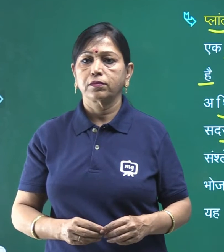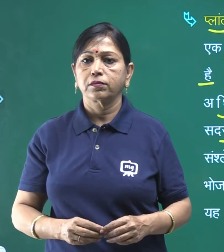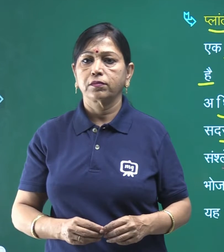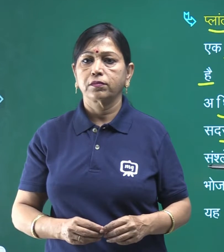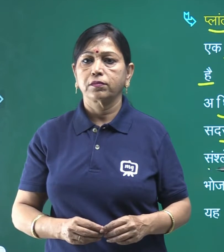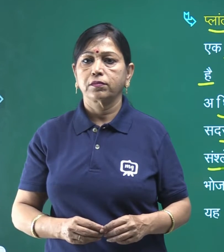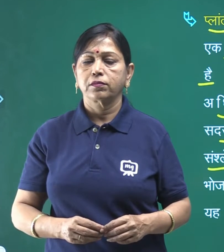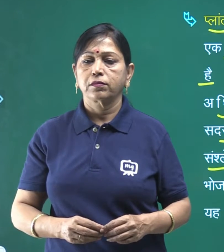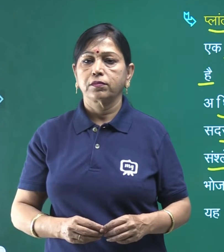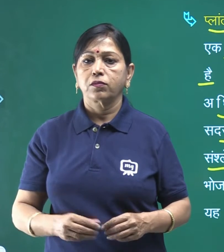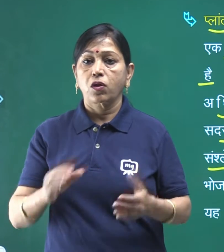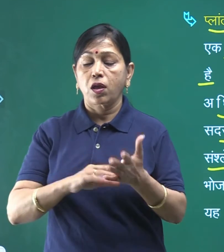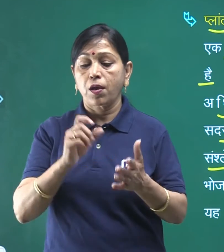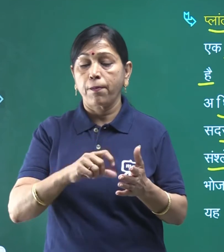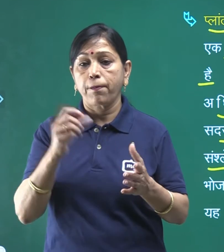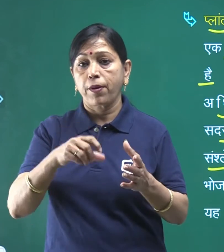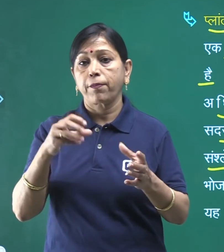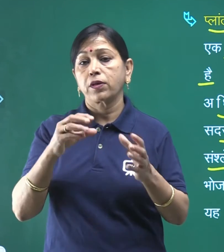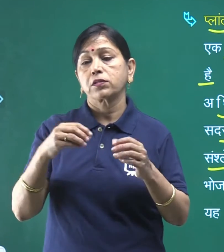सदस्य प्रकाश संश्लेषण द्वारा